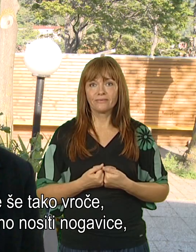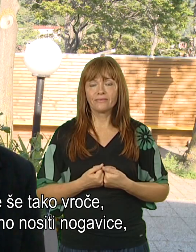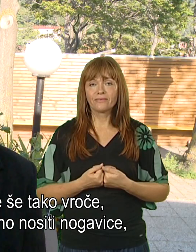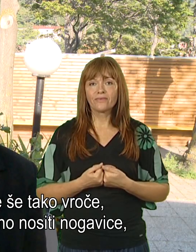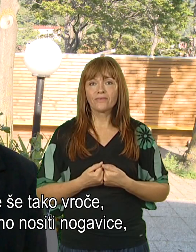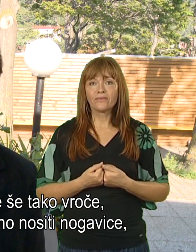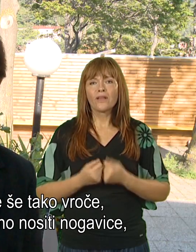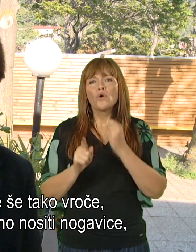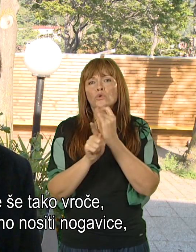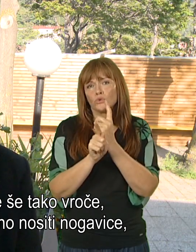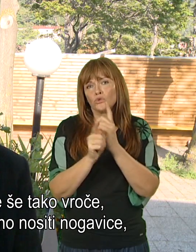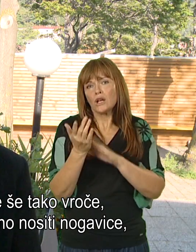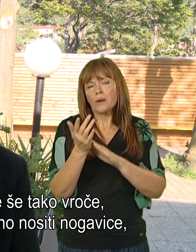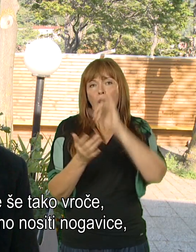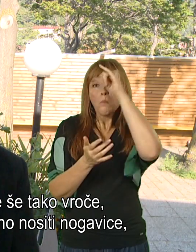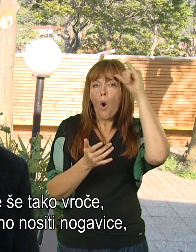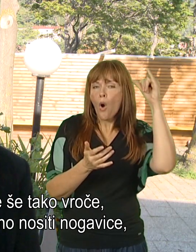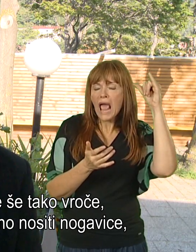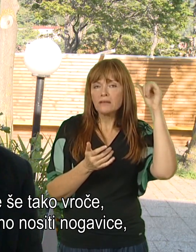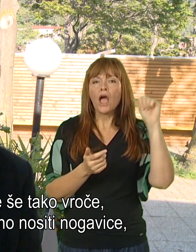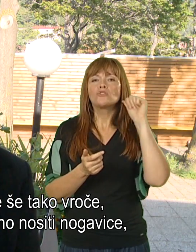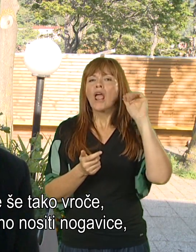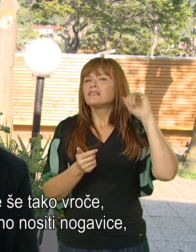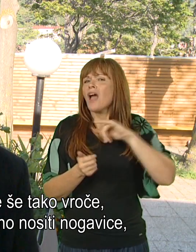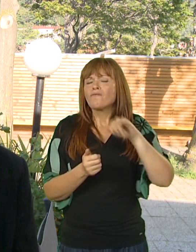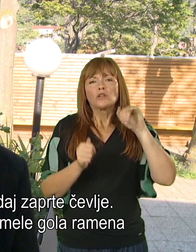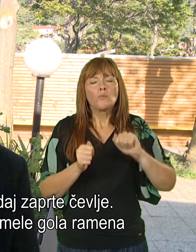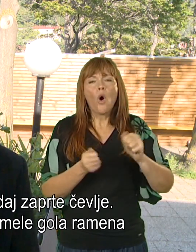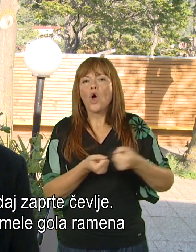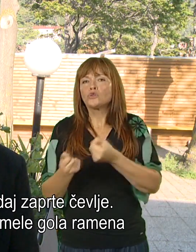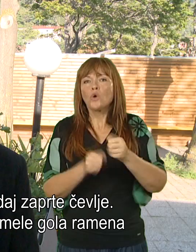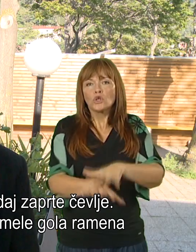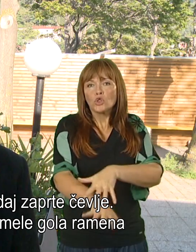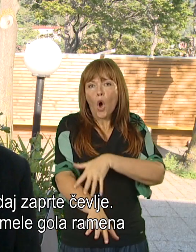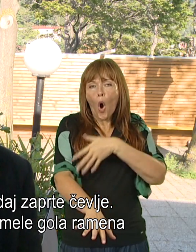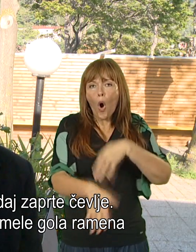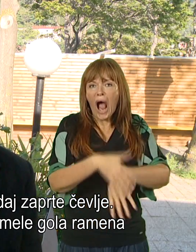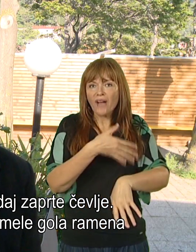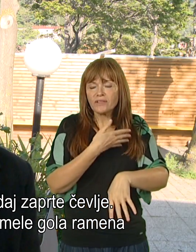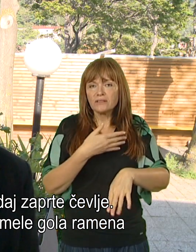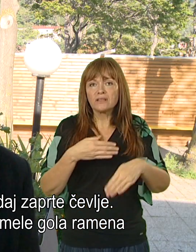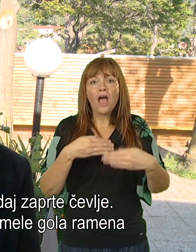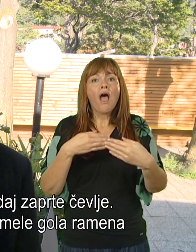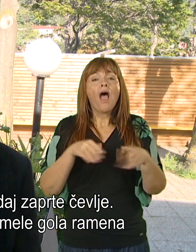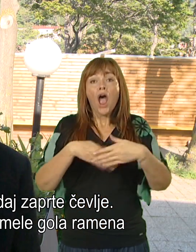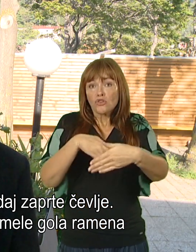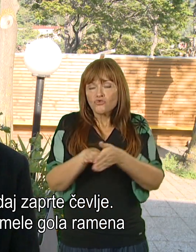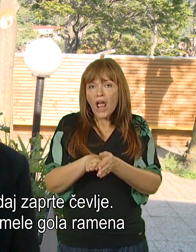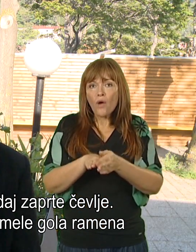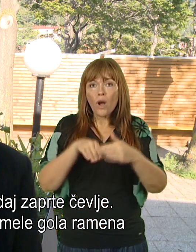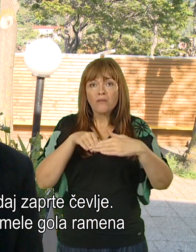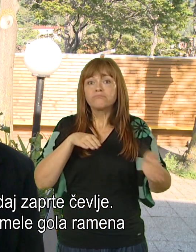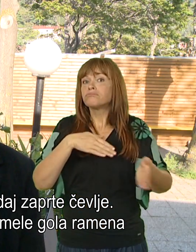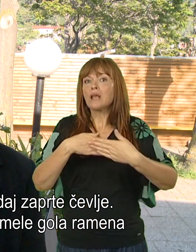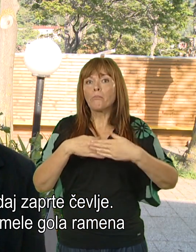Tudi poleti, če je še tako vroče, morajo ženske vedno nositi nogavice in imeti vsaj spredaj zaprte čevlje.